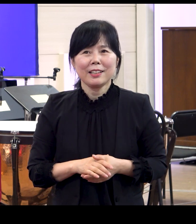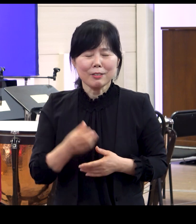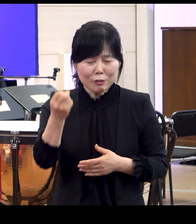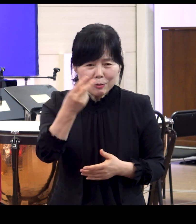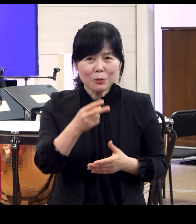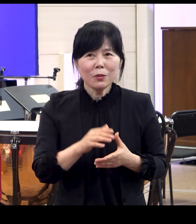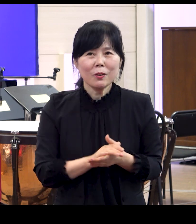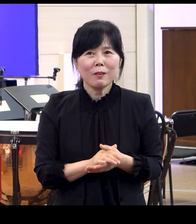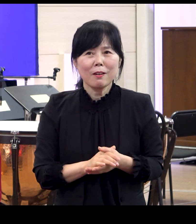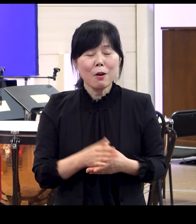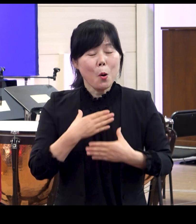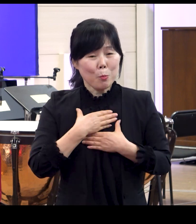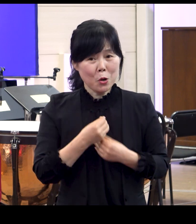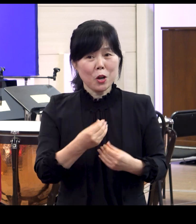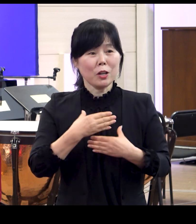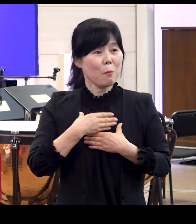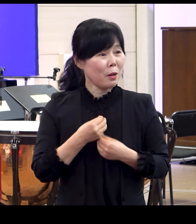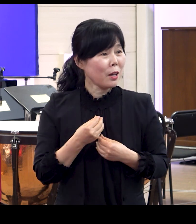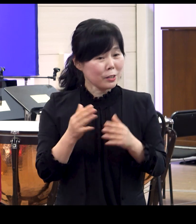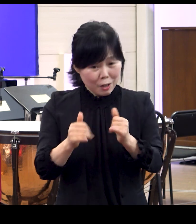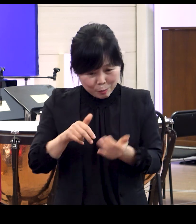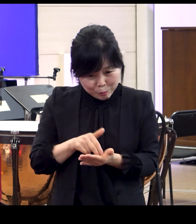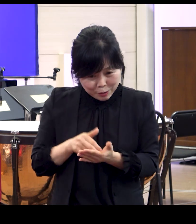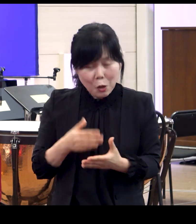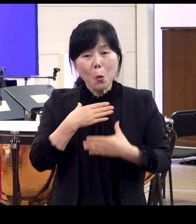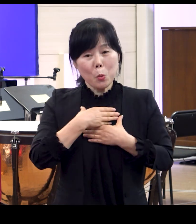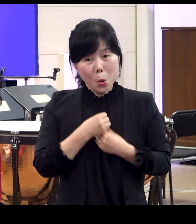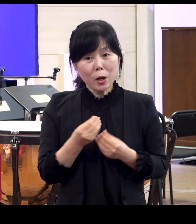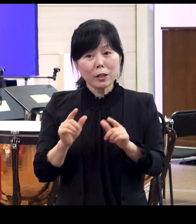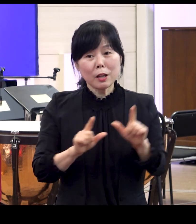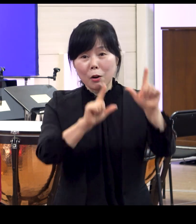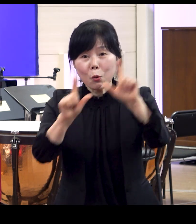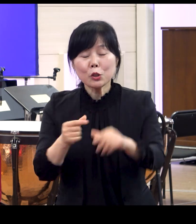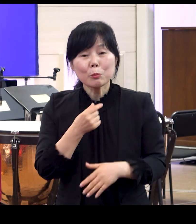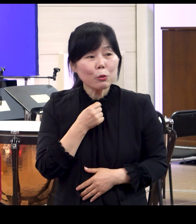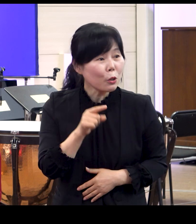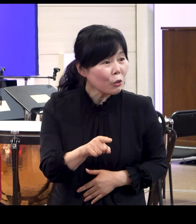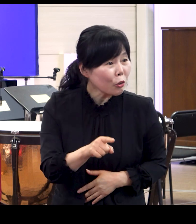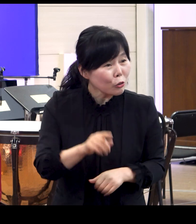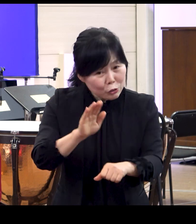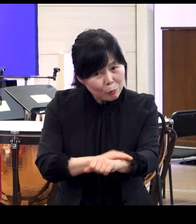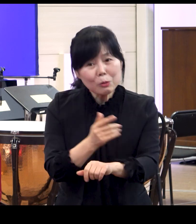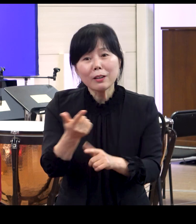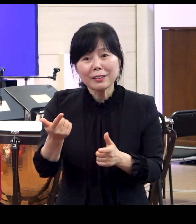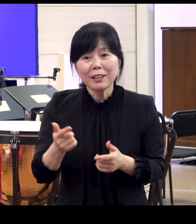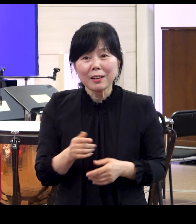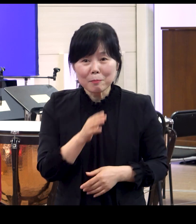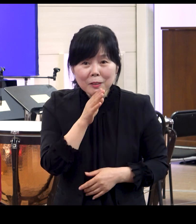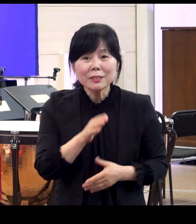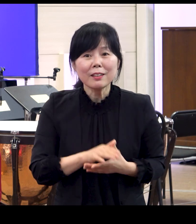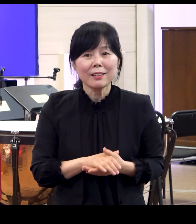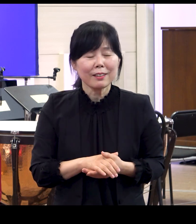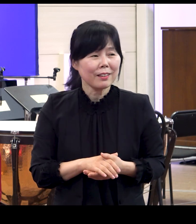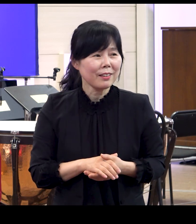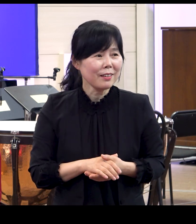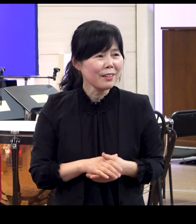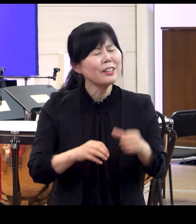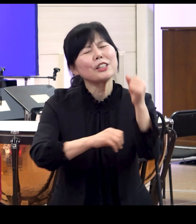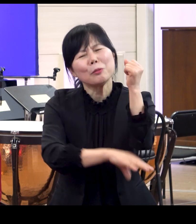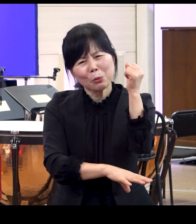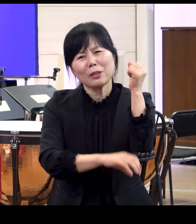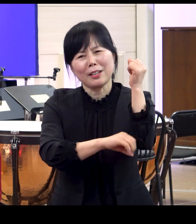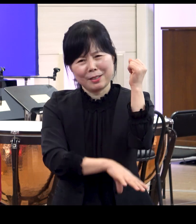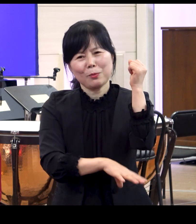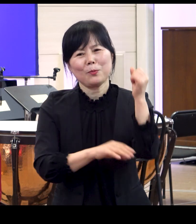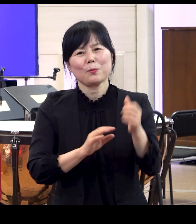예, 여러분 정말 안락하게 누리고 싶고 그리고 소유하고 싶은 그거 잘못된 거 아니죠. 그거 벗어날